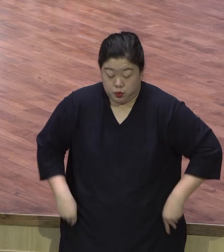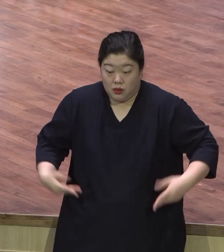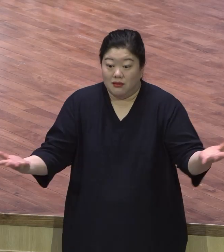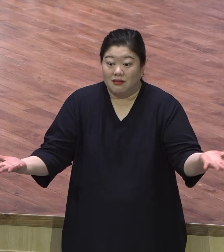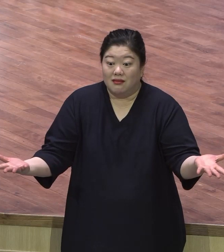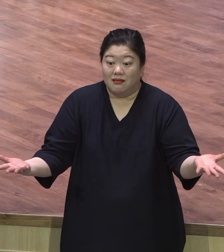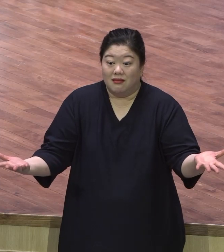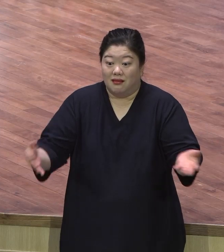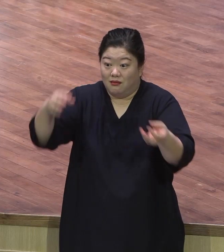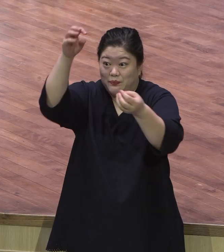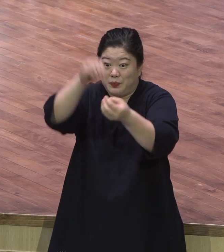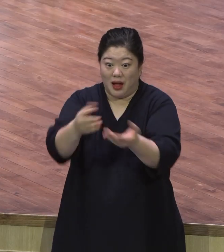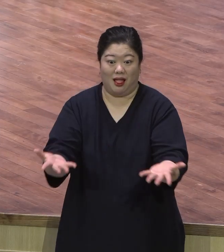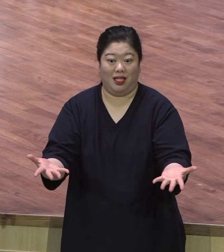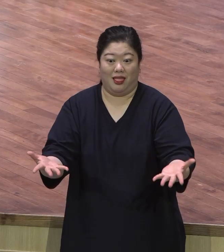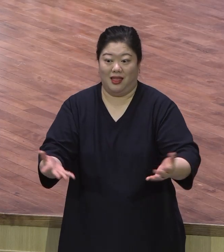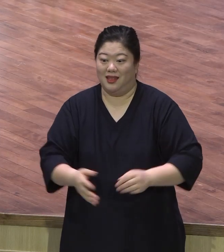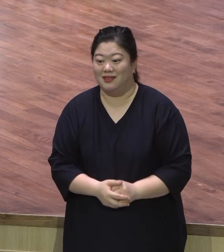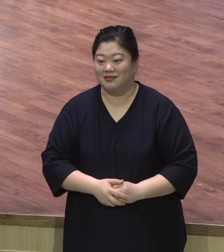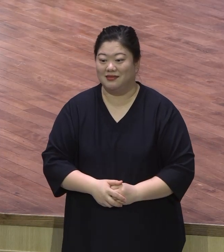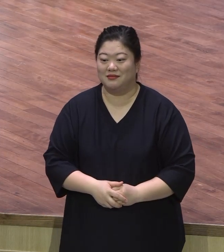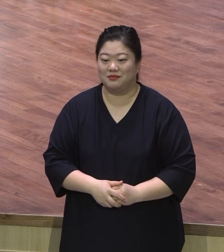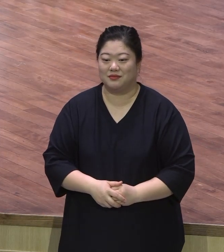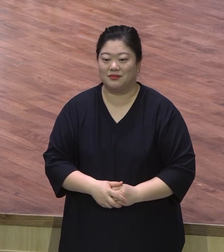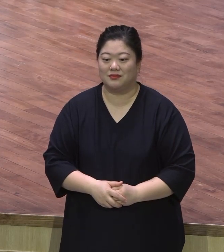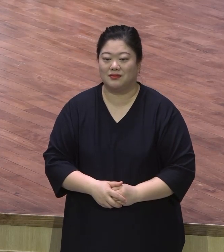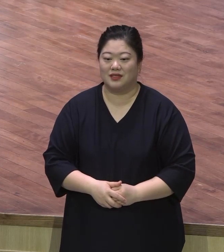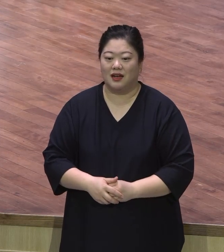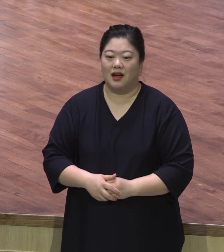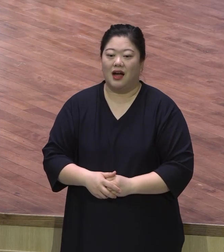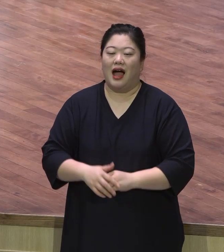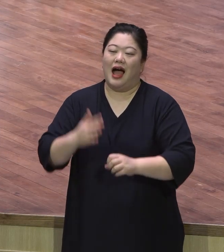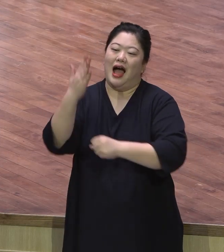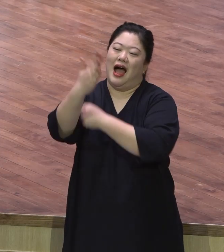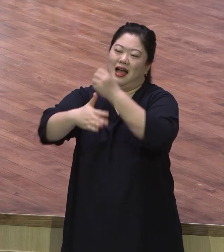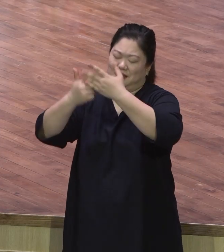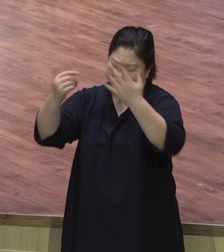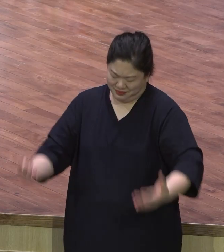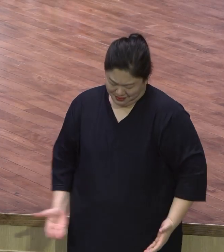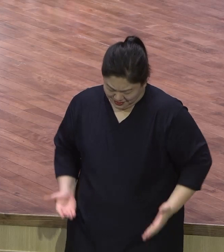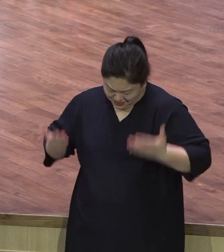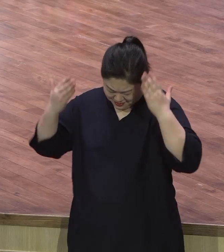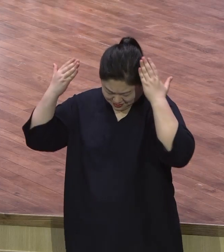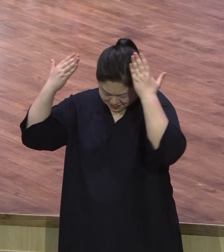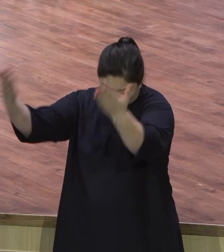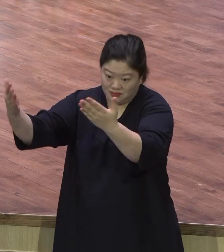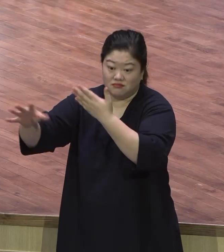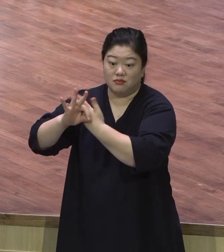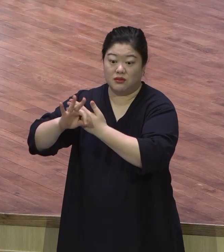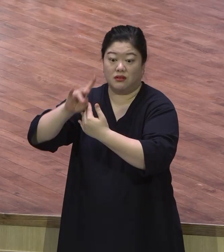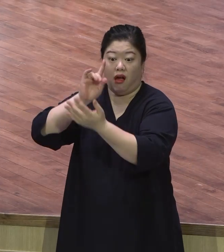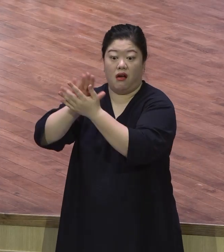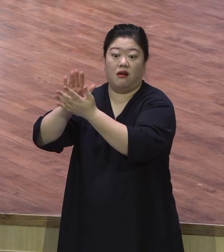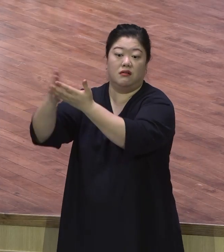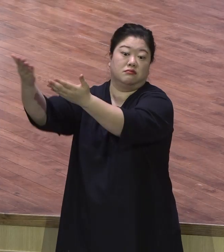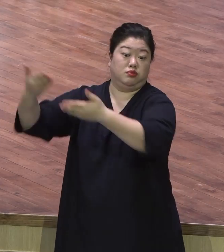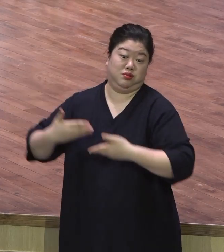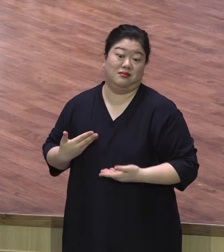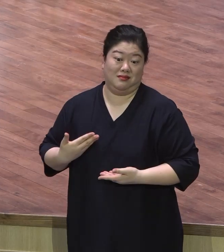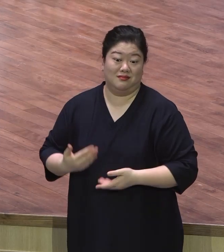여러분. 하나님 앞에 다 드리면 다 주십니다. 달랑한 기로도 다 주신다.